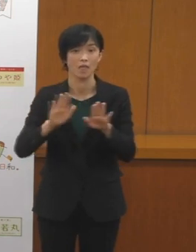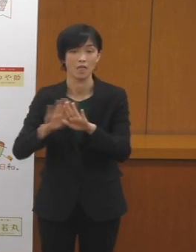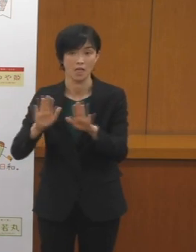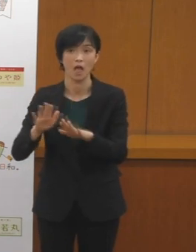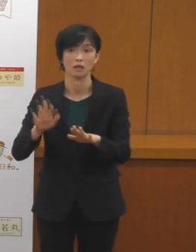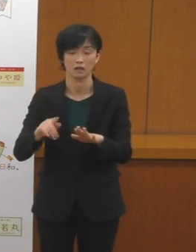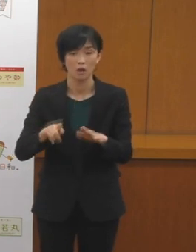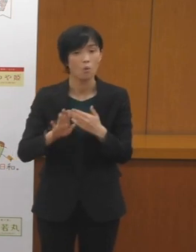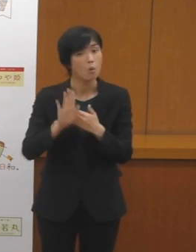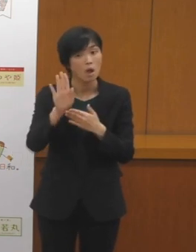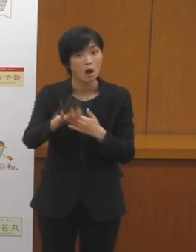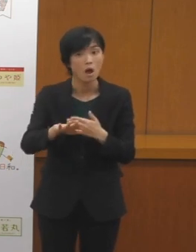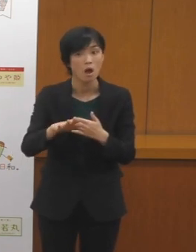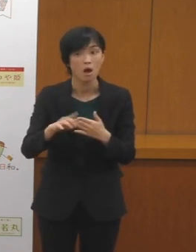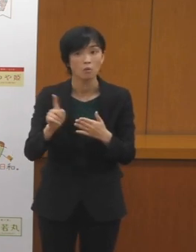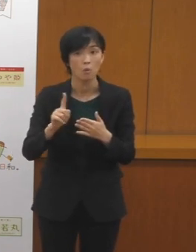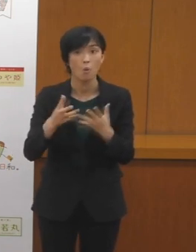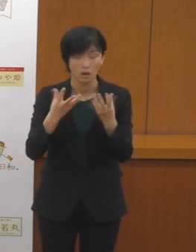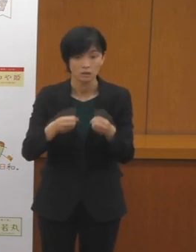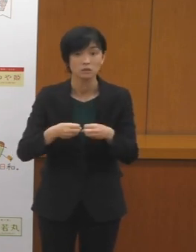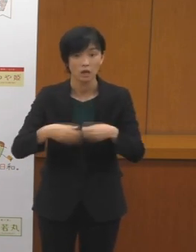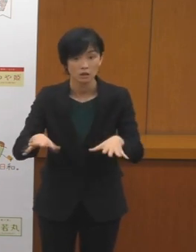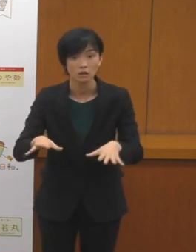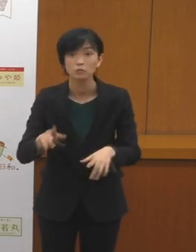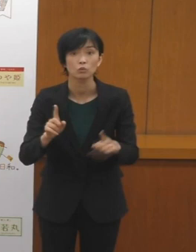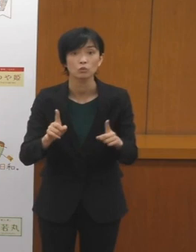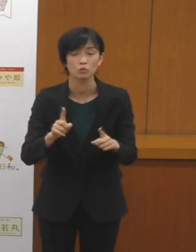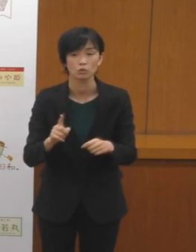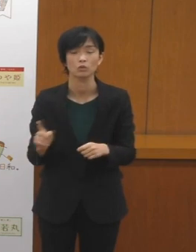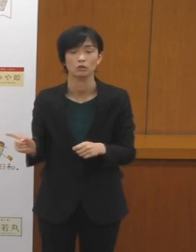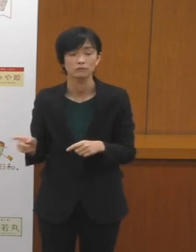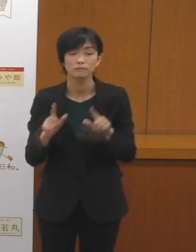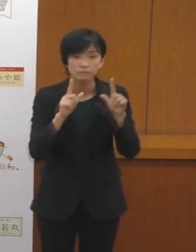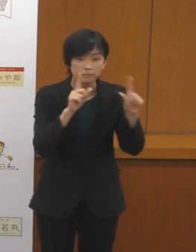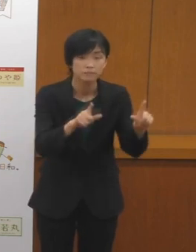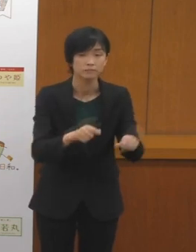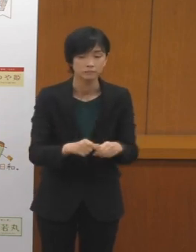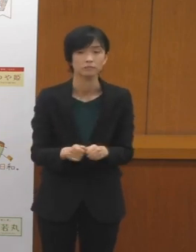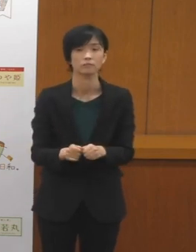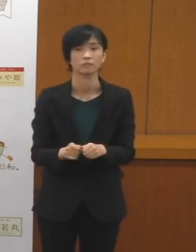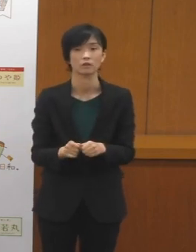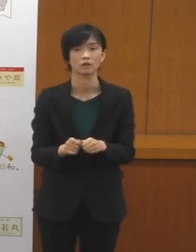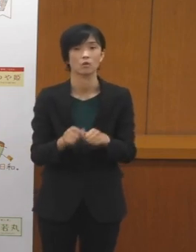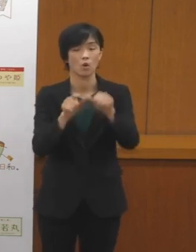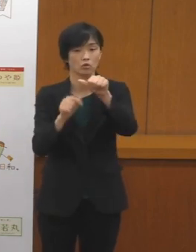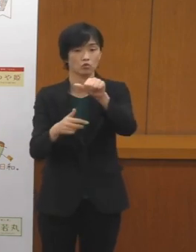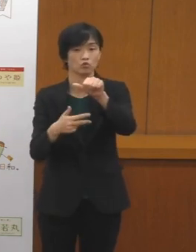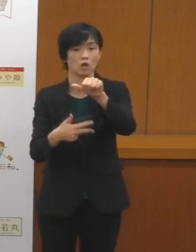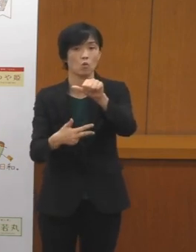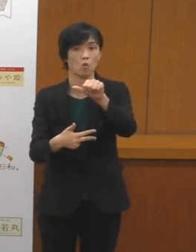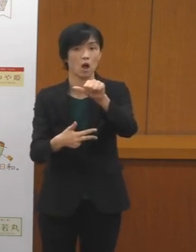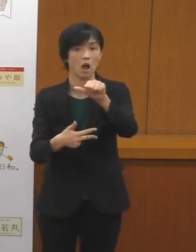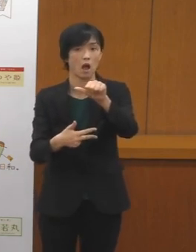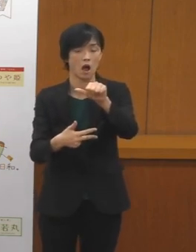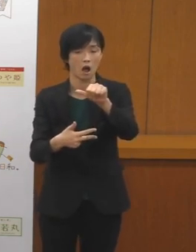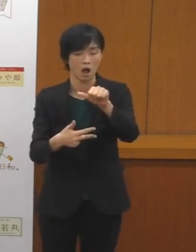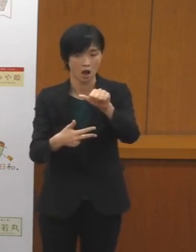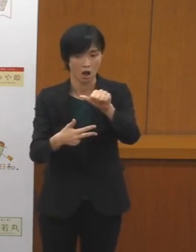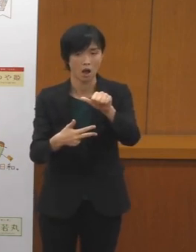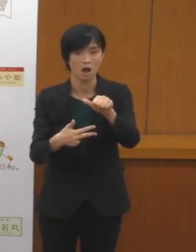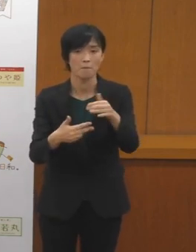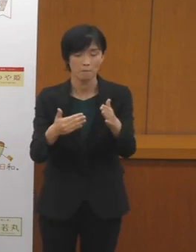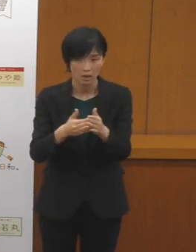続けられる5月7日まではやはりあれがございますので来週中にですね